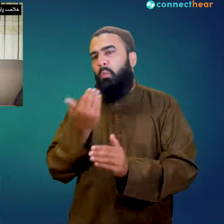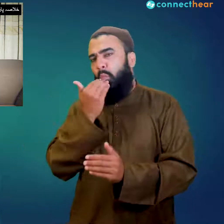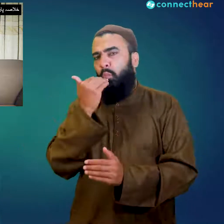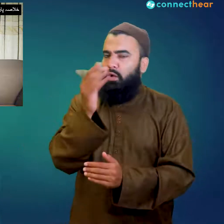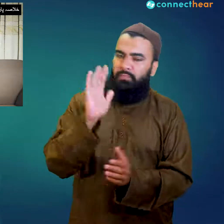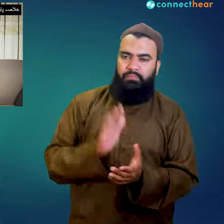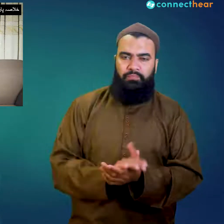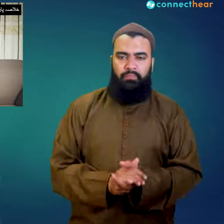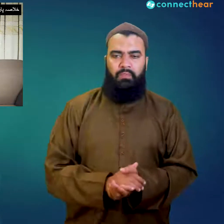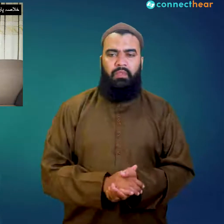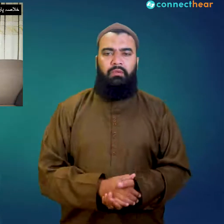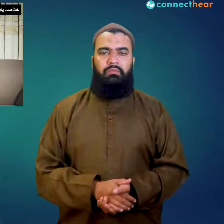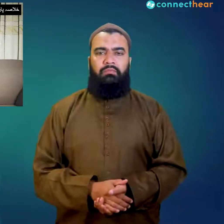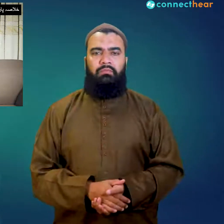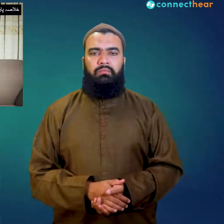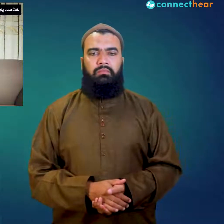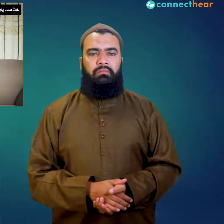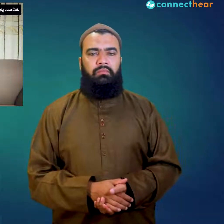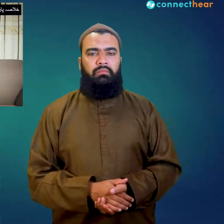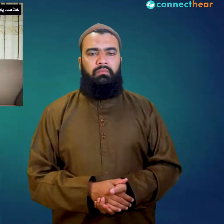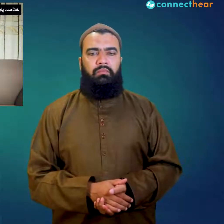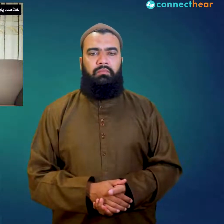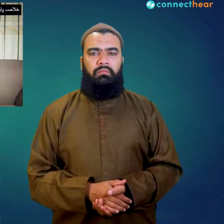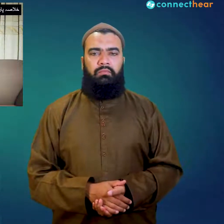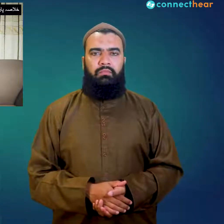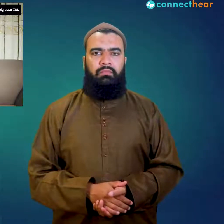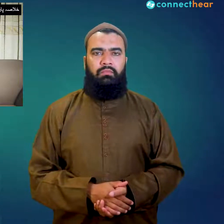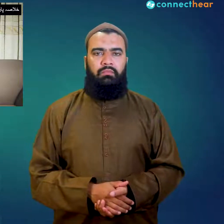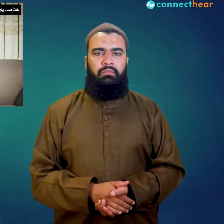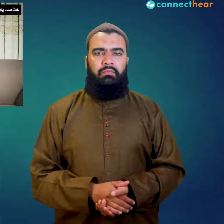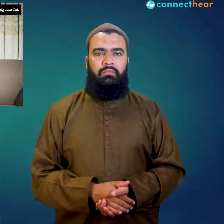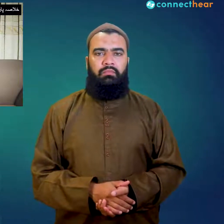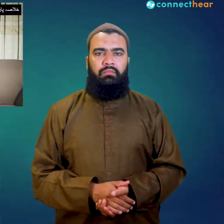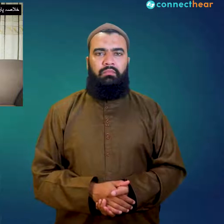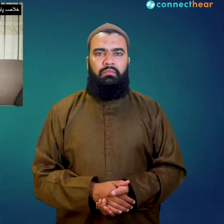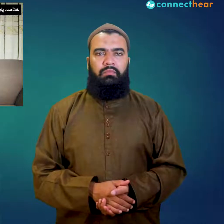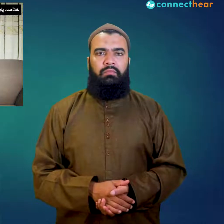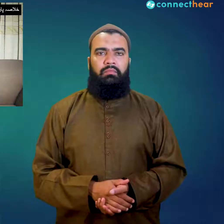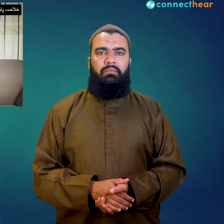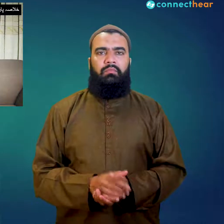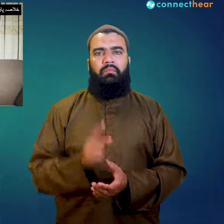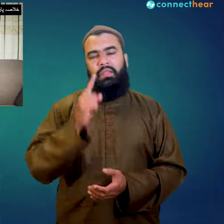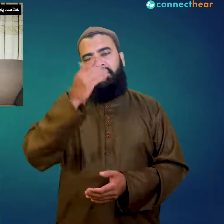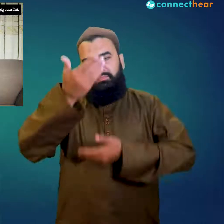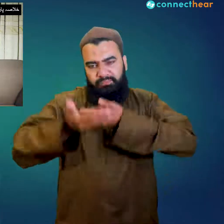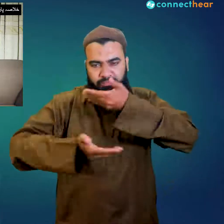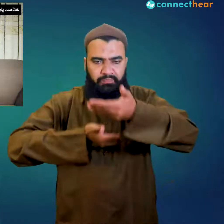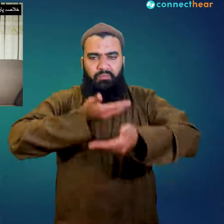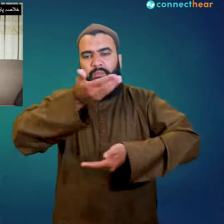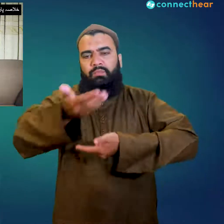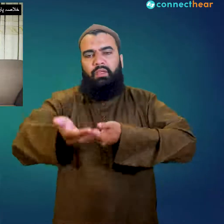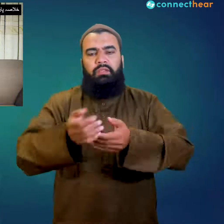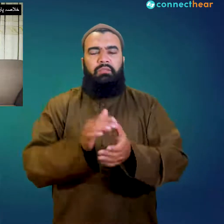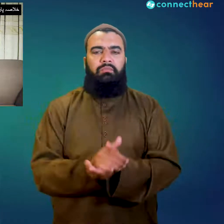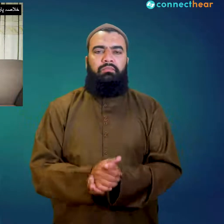14 پارے کے اعتبار سے اور سورت کا رکوع نمبر 3 اور آیت نمبر